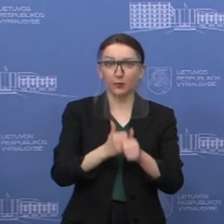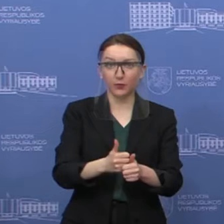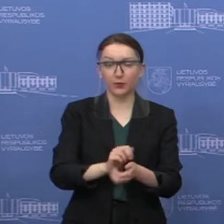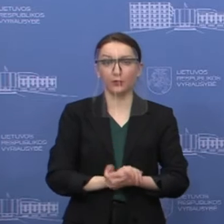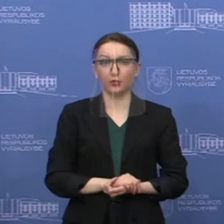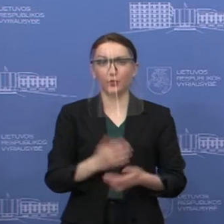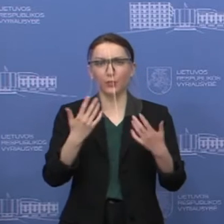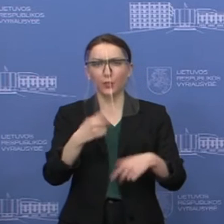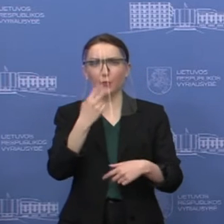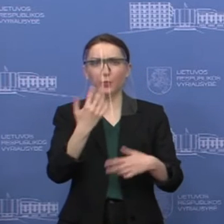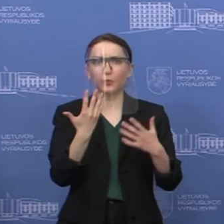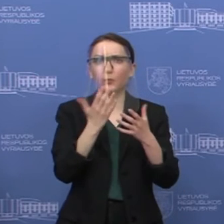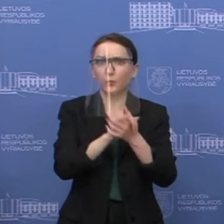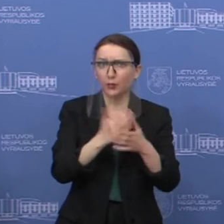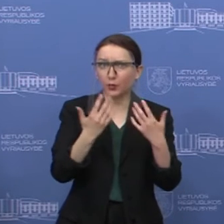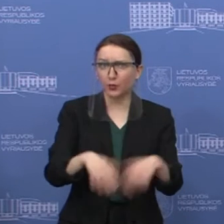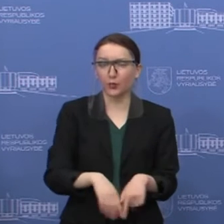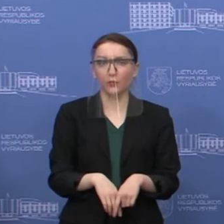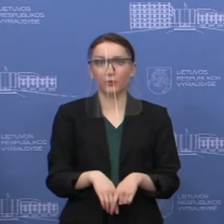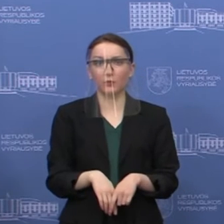jau esame įpratę, tai